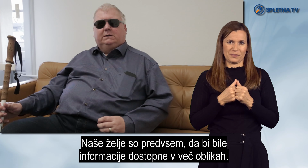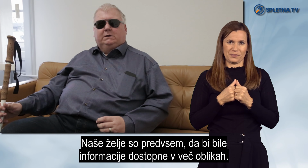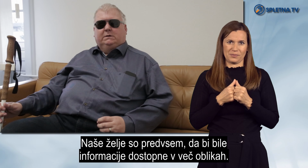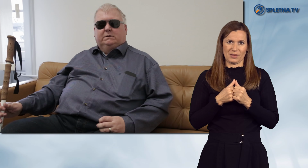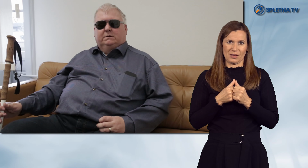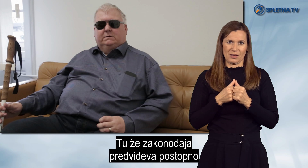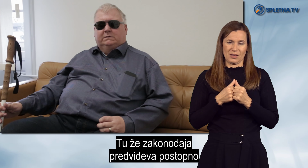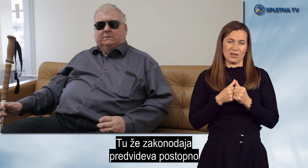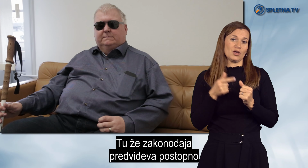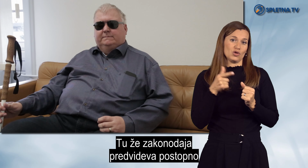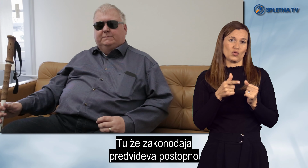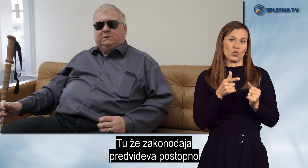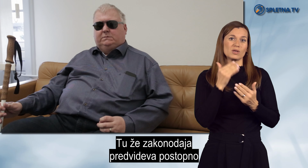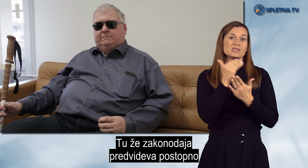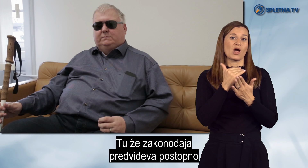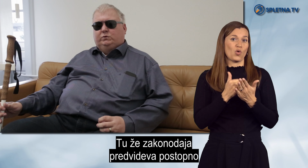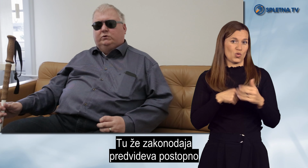oblikah.